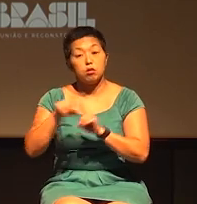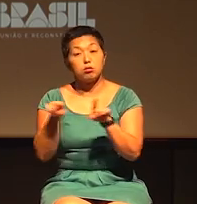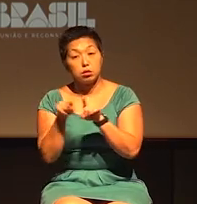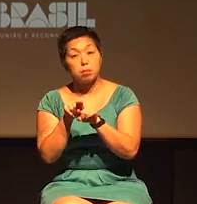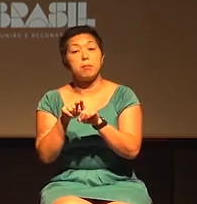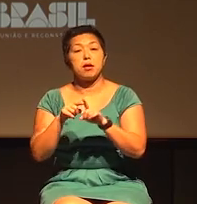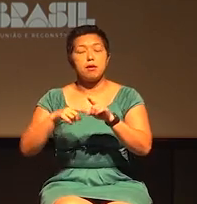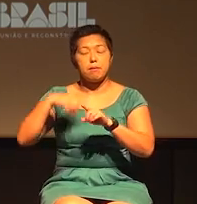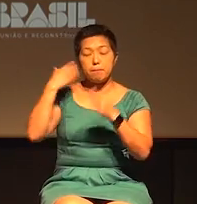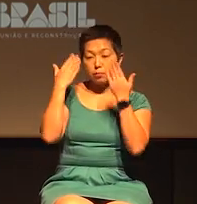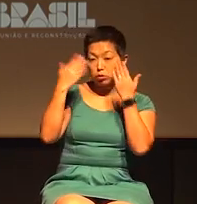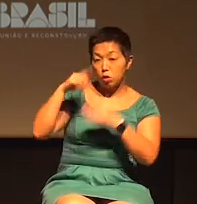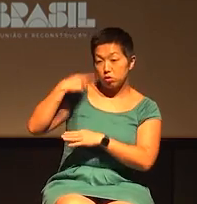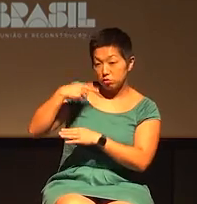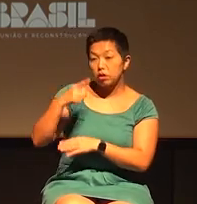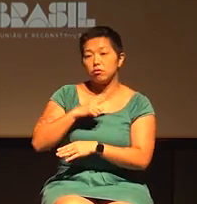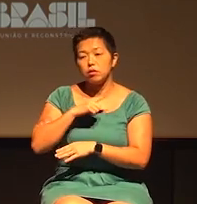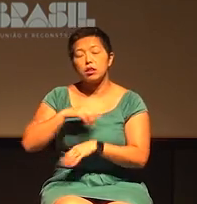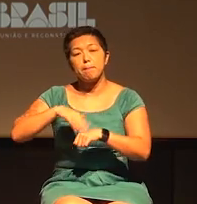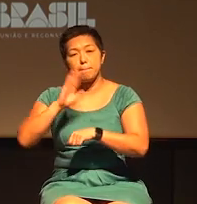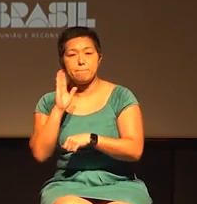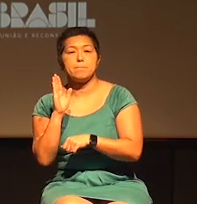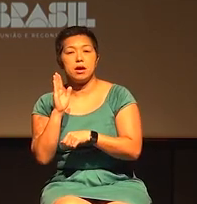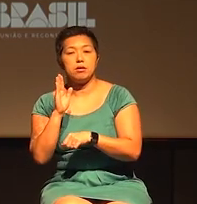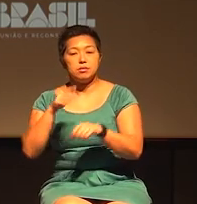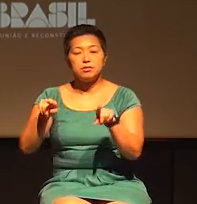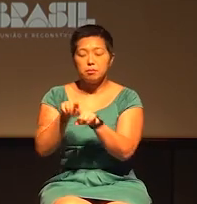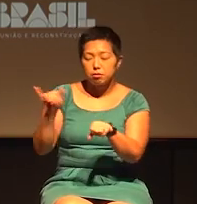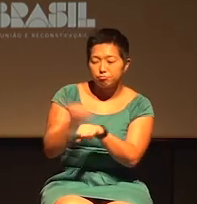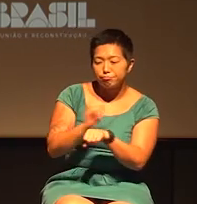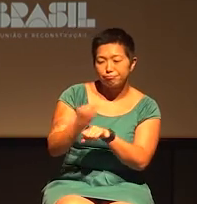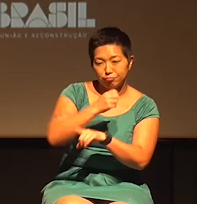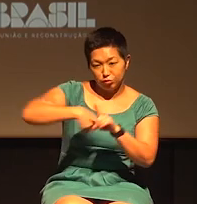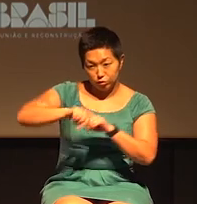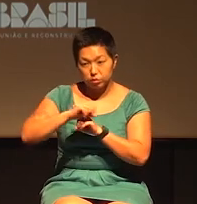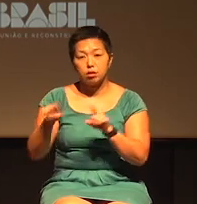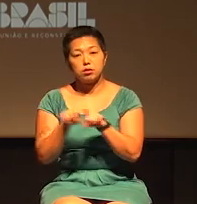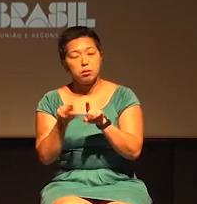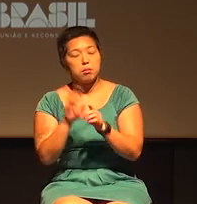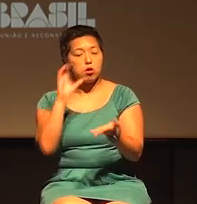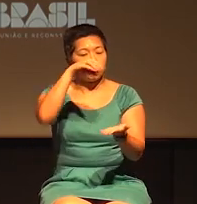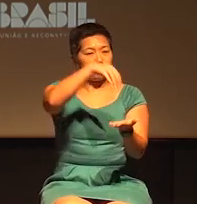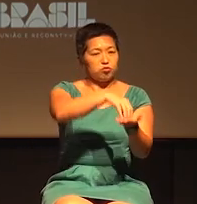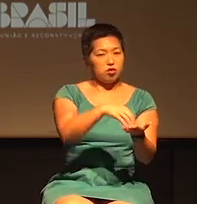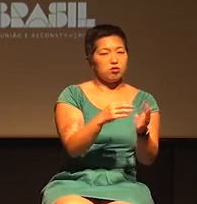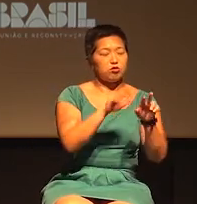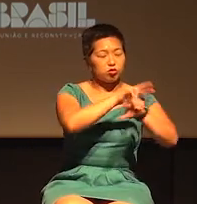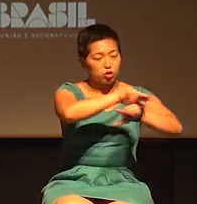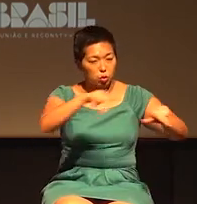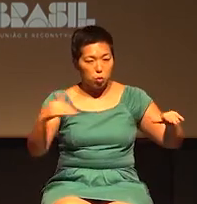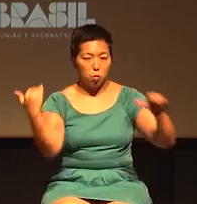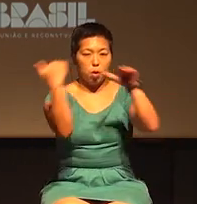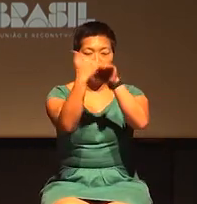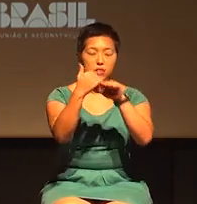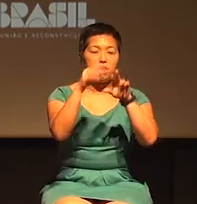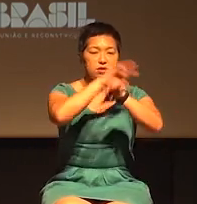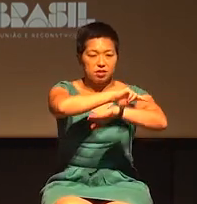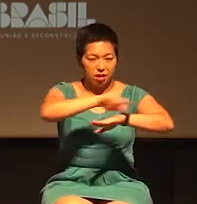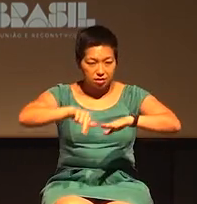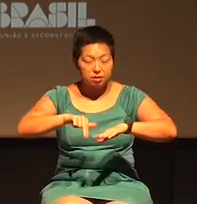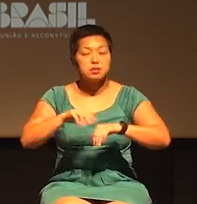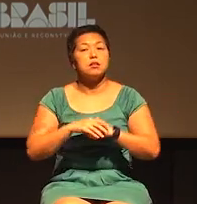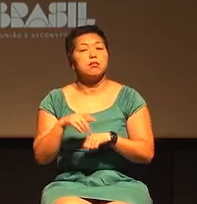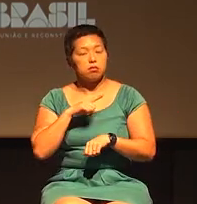comunitário para montanha e a Maomé sabe no centro de igualdade racial também então a gente tem a